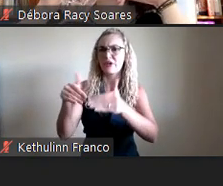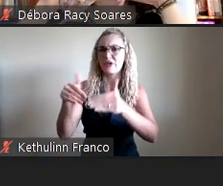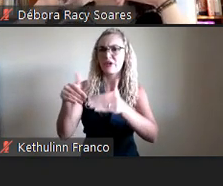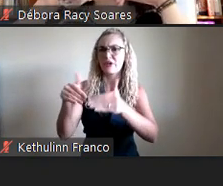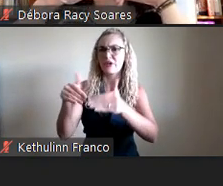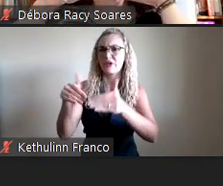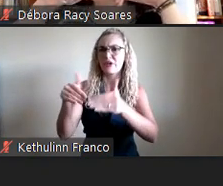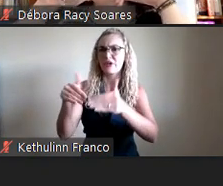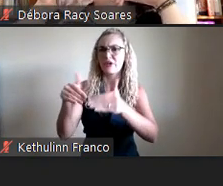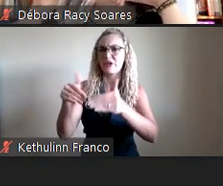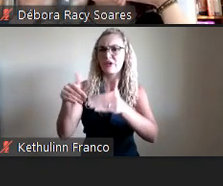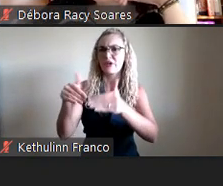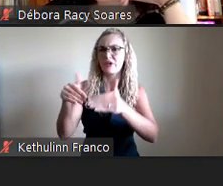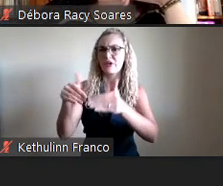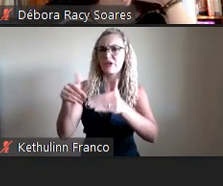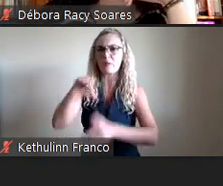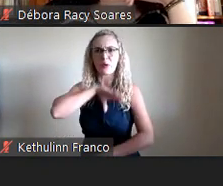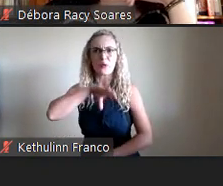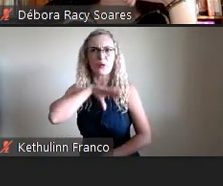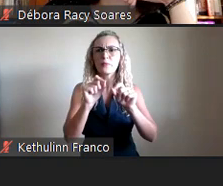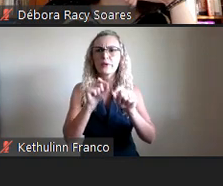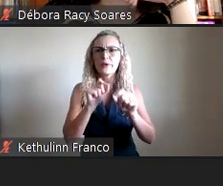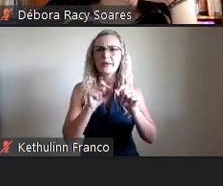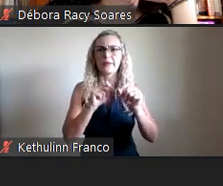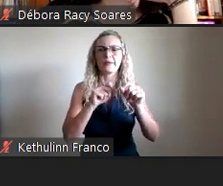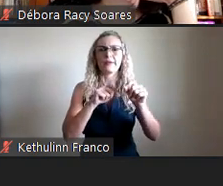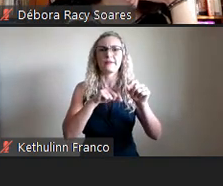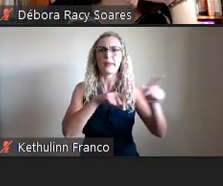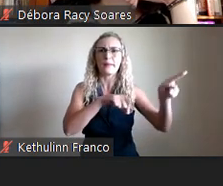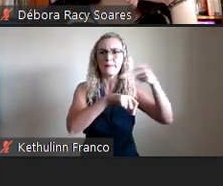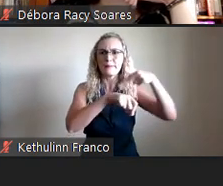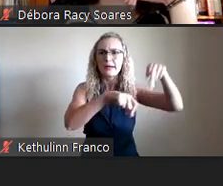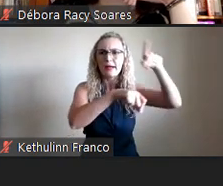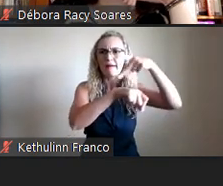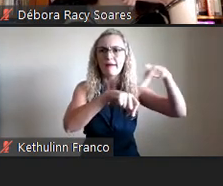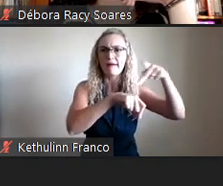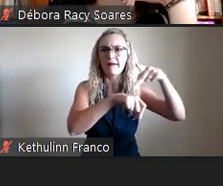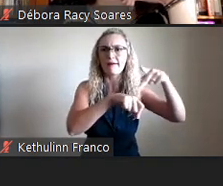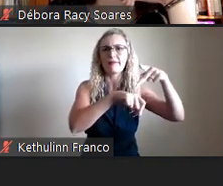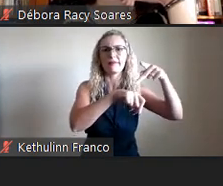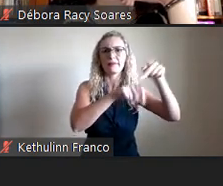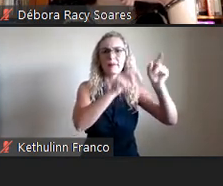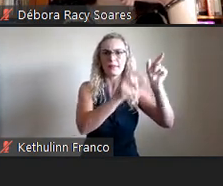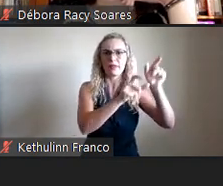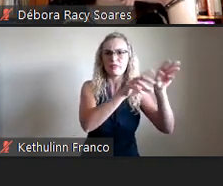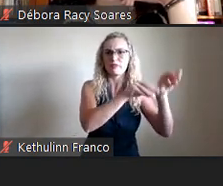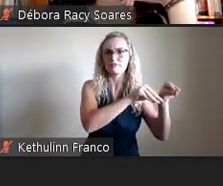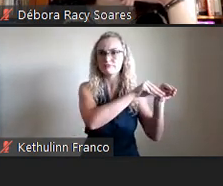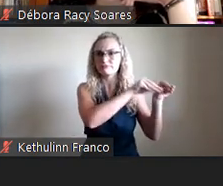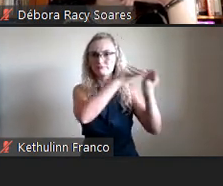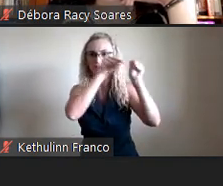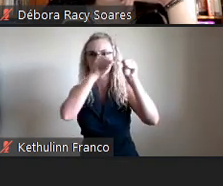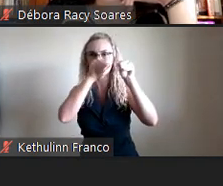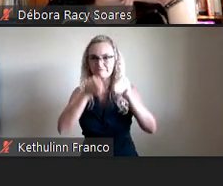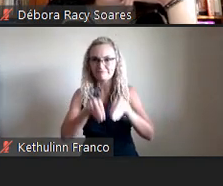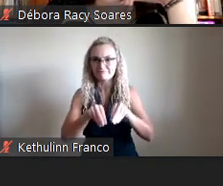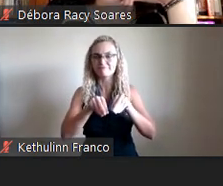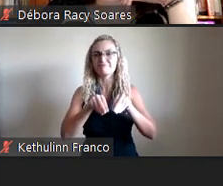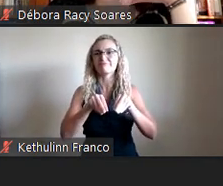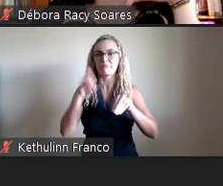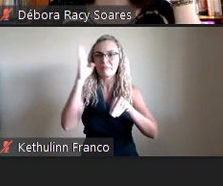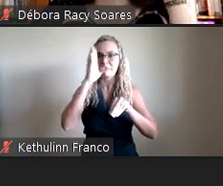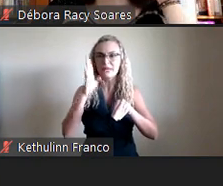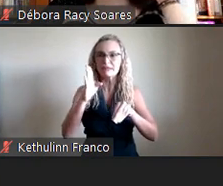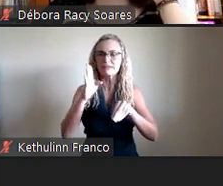portuguesa, eles têm esse desafio, né, de aprender corretamente, de aprender o regionalismo,